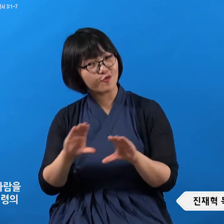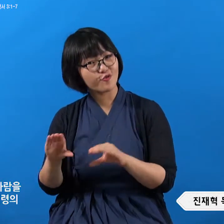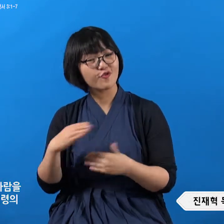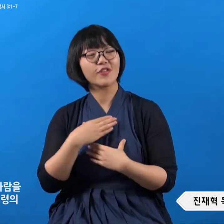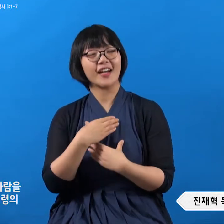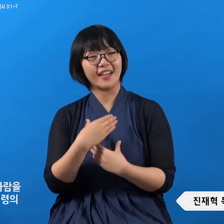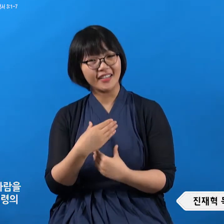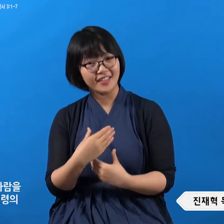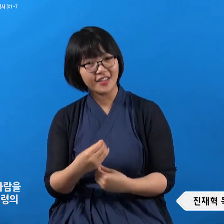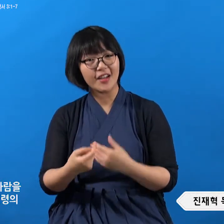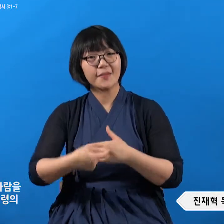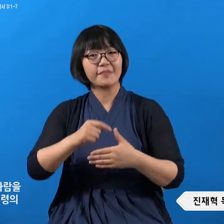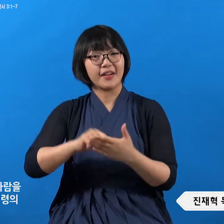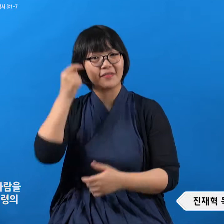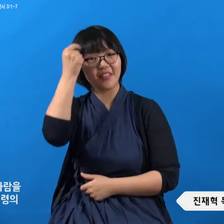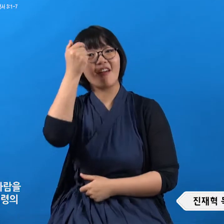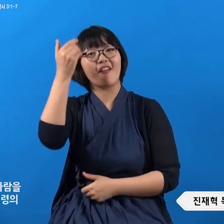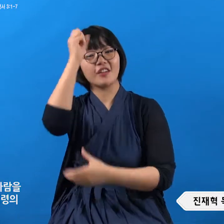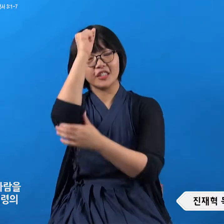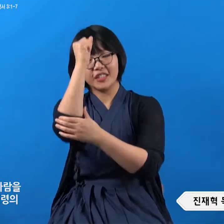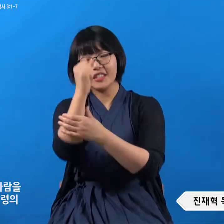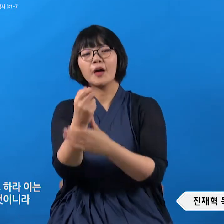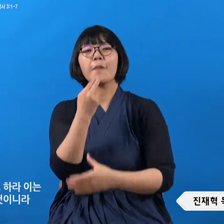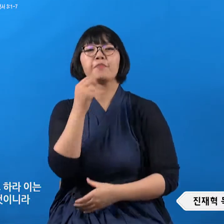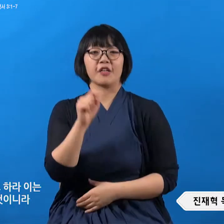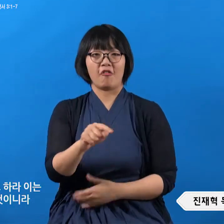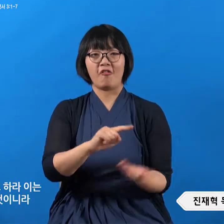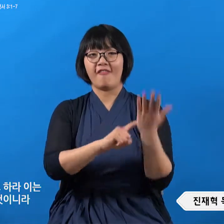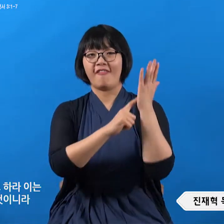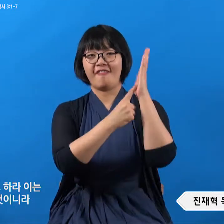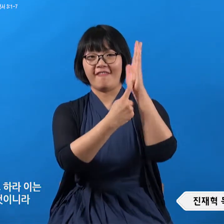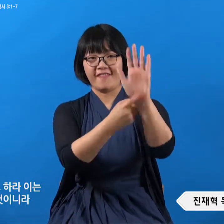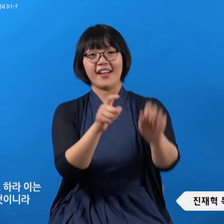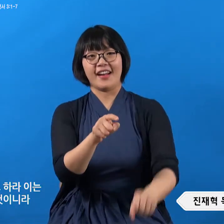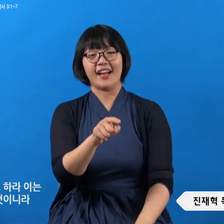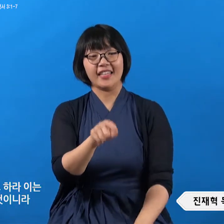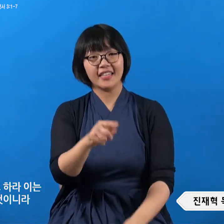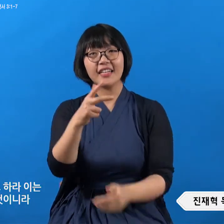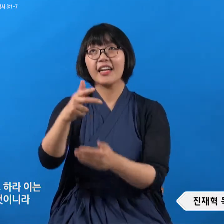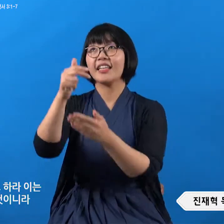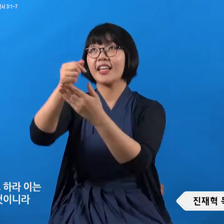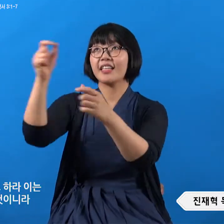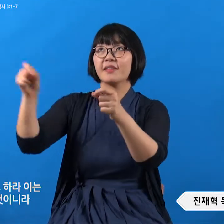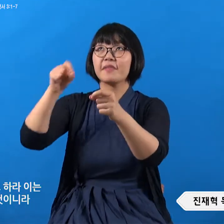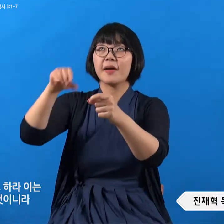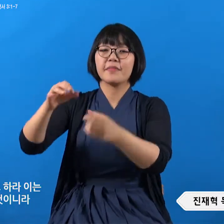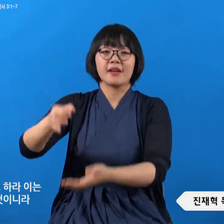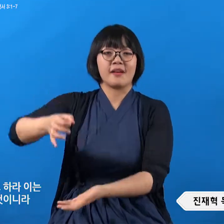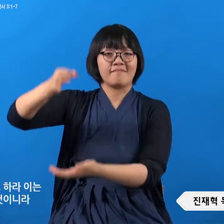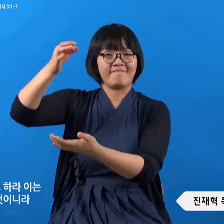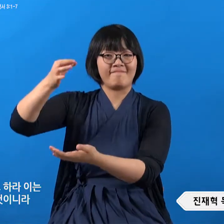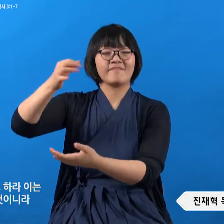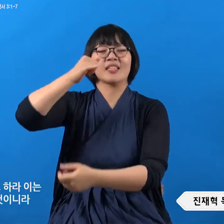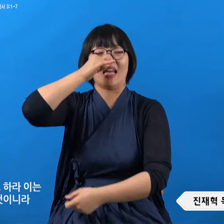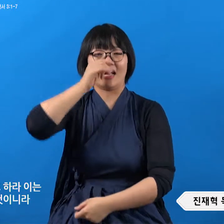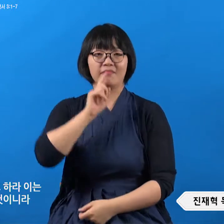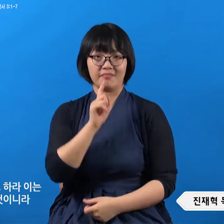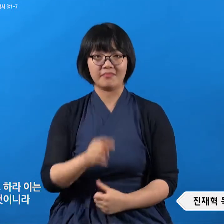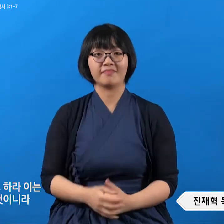온유하고 안정한 심령에 썩지 아니할 것으로 하라. 이는 하나님 앞에 값진